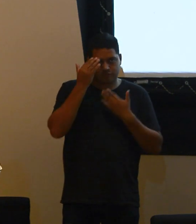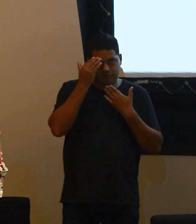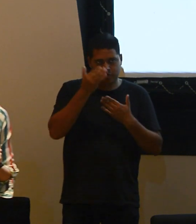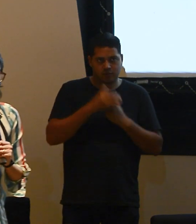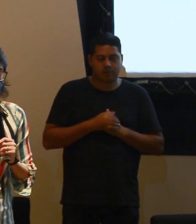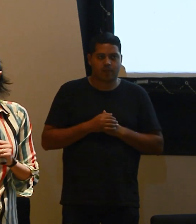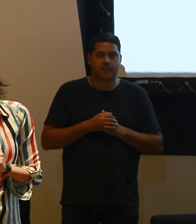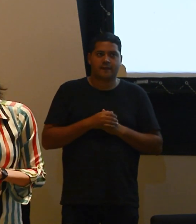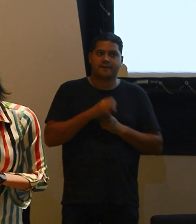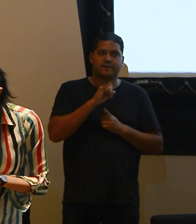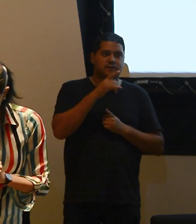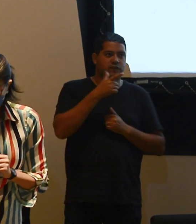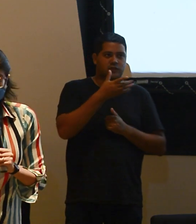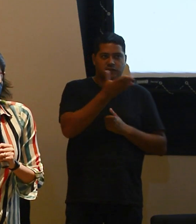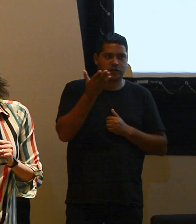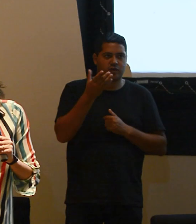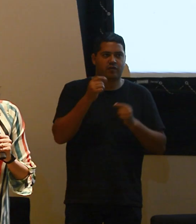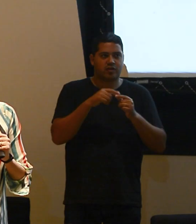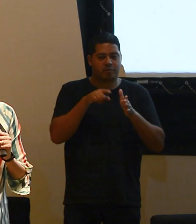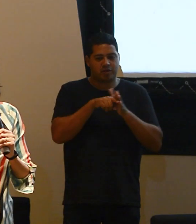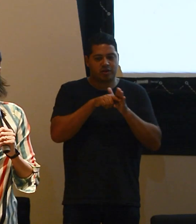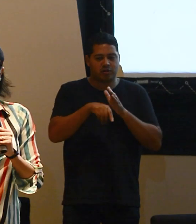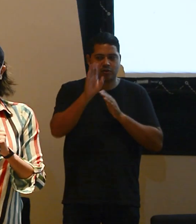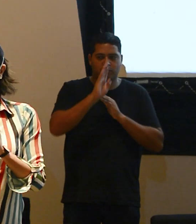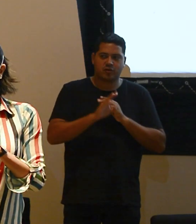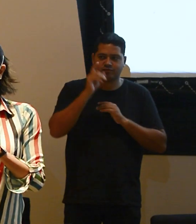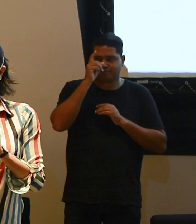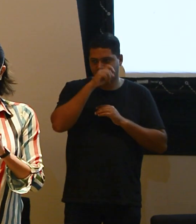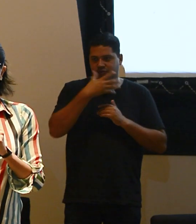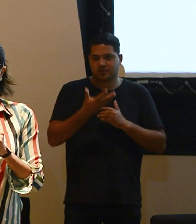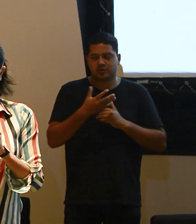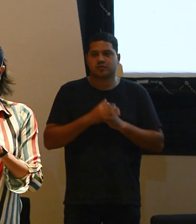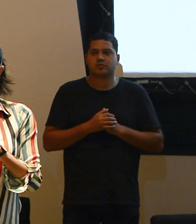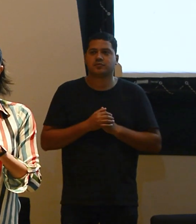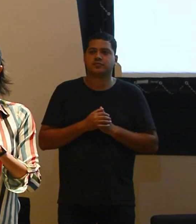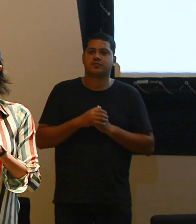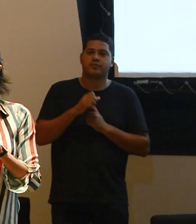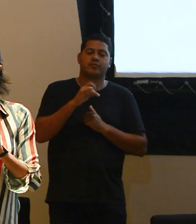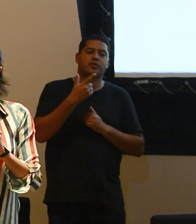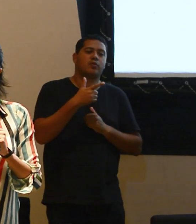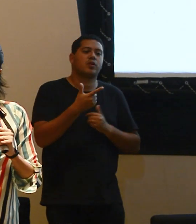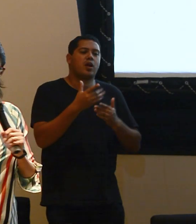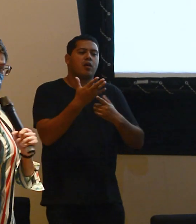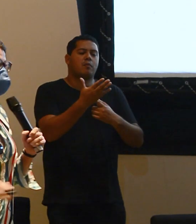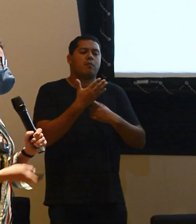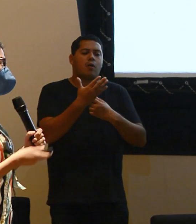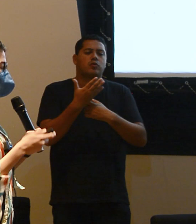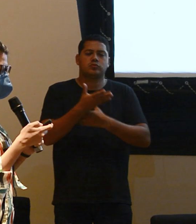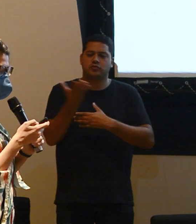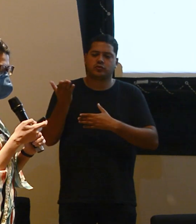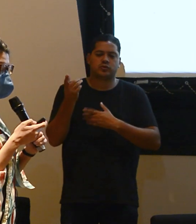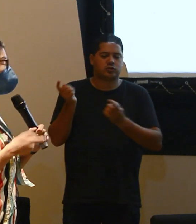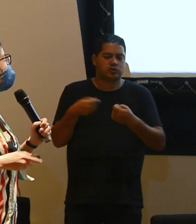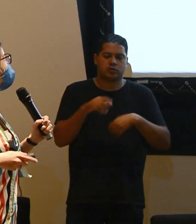viu? Acho que sem vocês, fazer pesquisa no Brasil é muito difícil, né? Então, assim, sem a disponibilidade e a ajuda de vocês, não